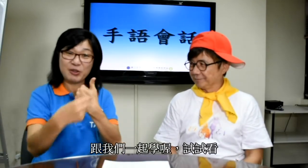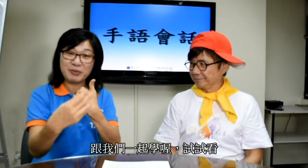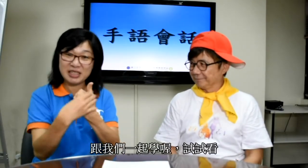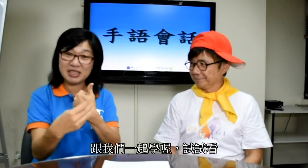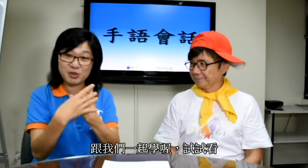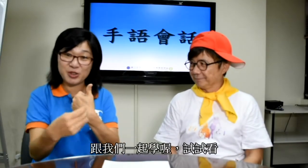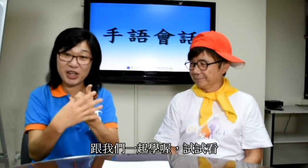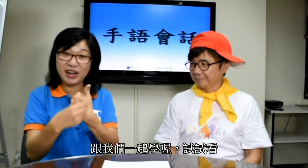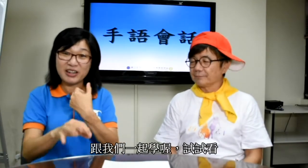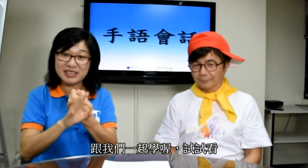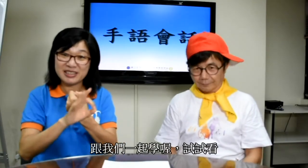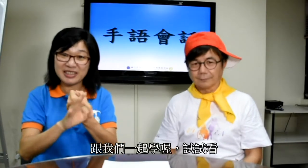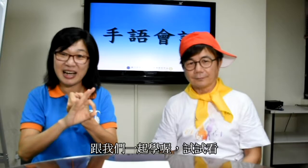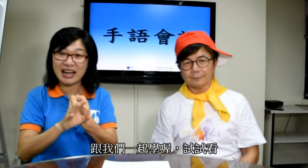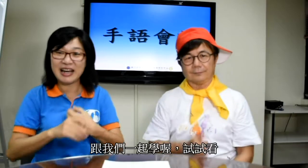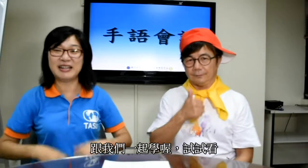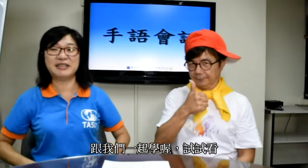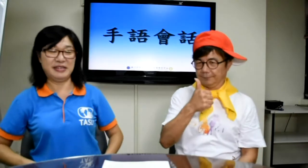们一起学哦，试试看。